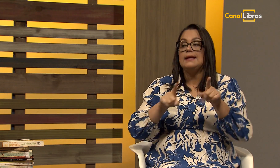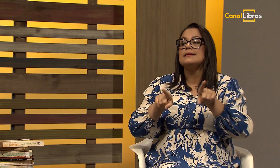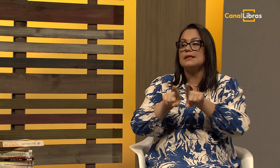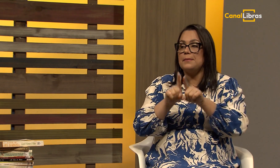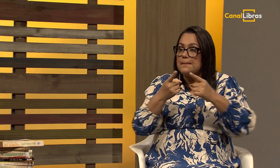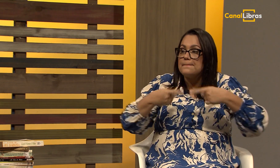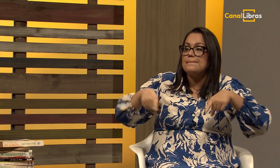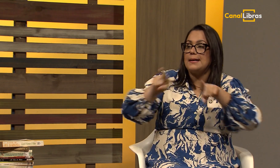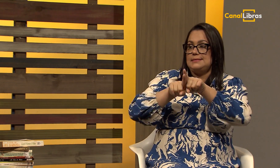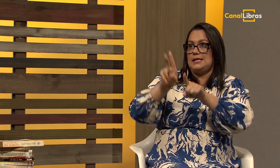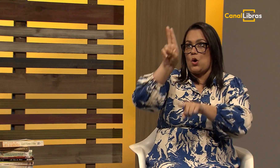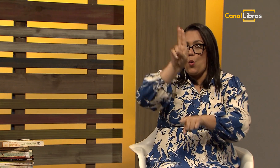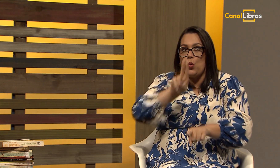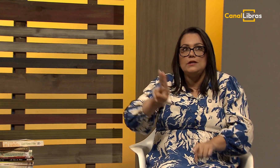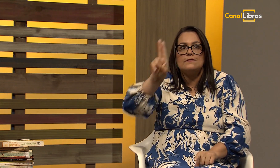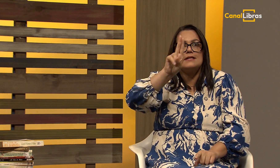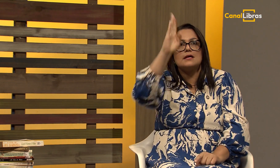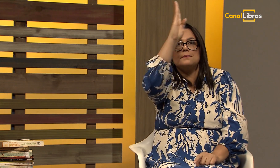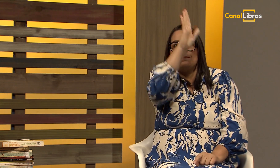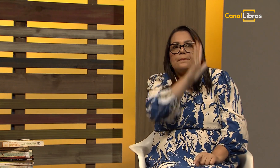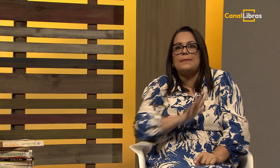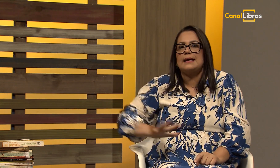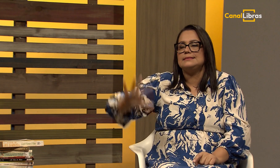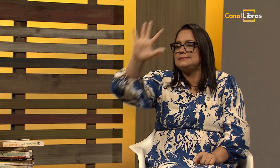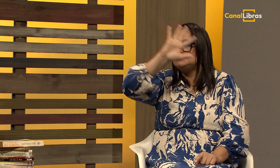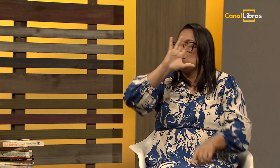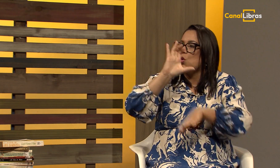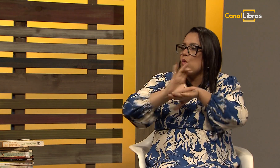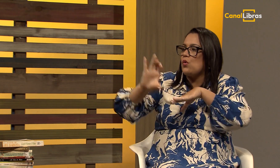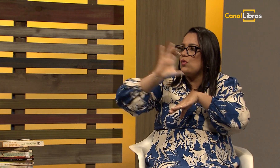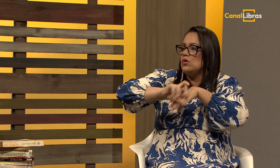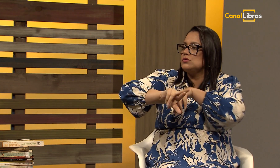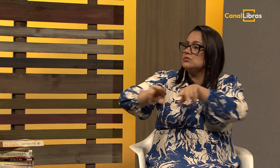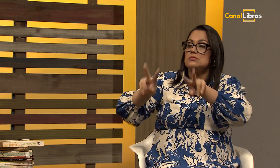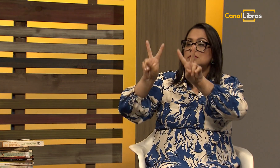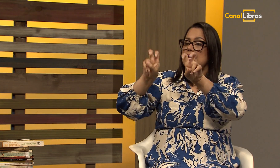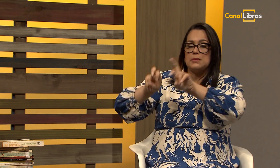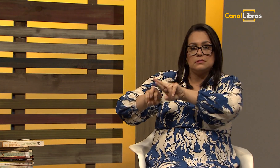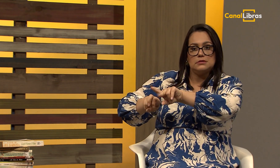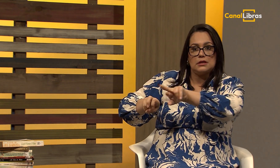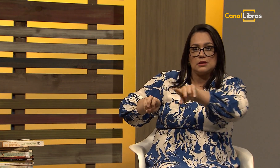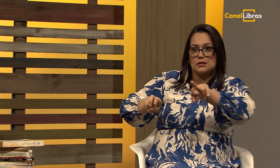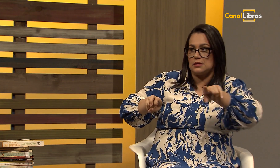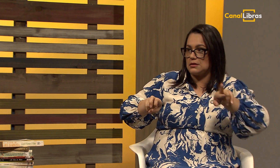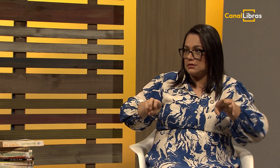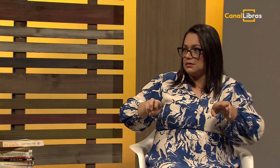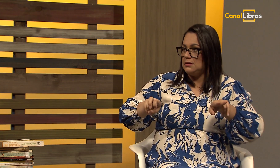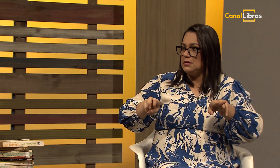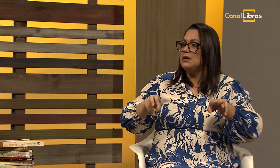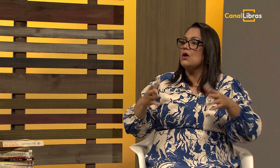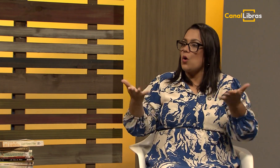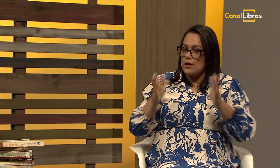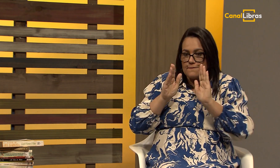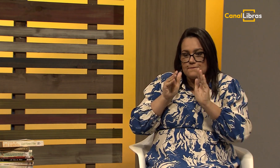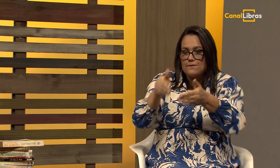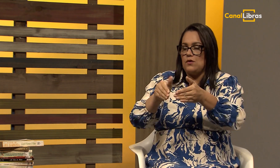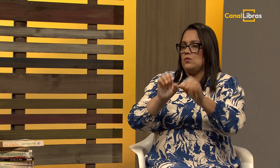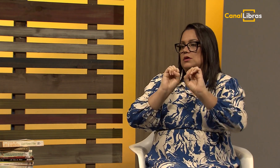assim como parcerias com universidades brasileiras na realização de cursos e suas respectivas modalidades, todas voltadas